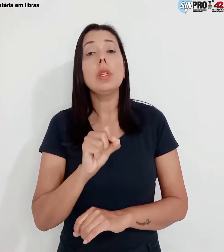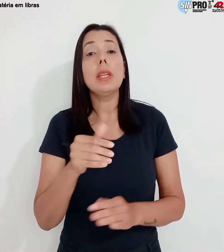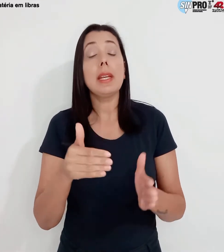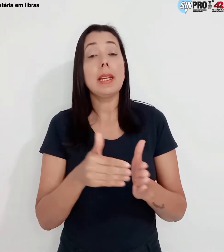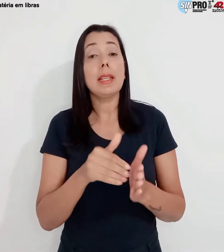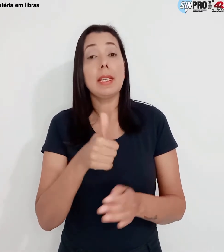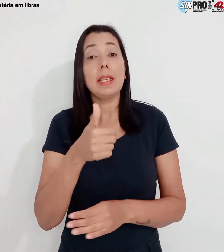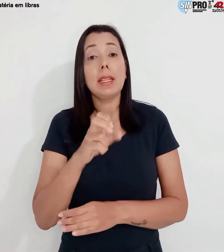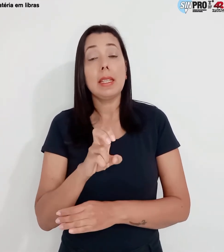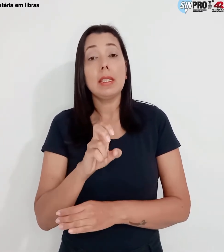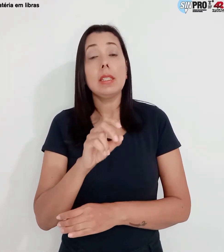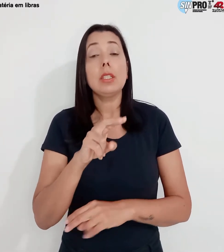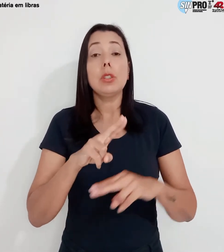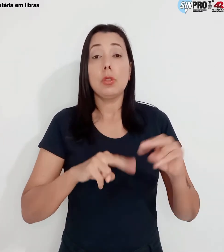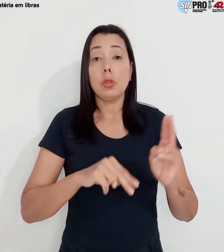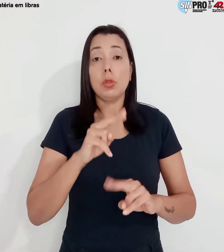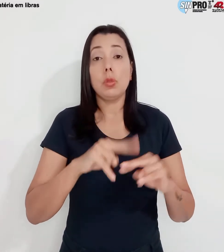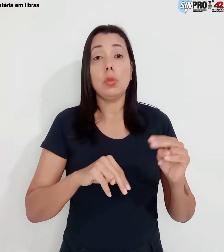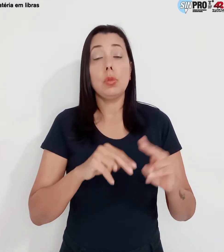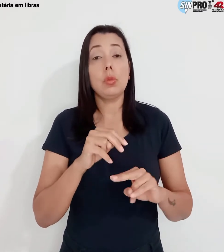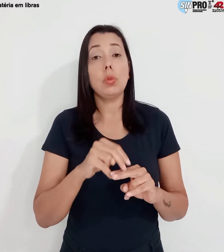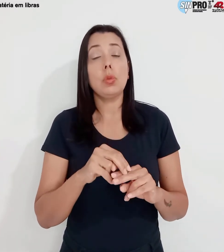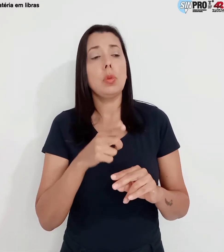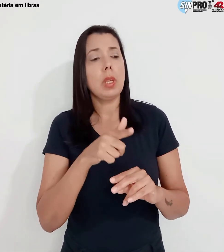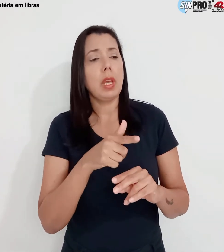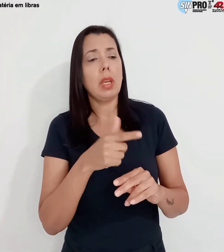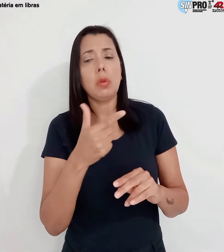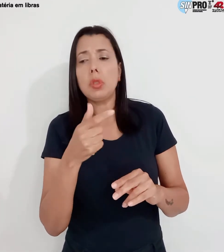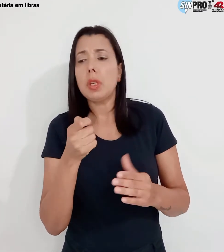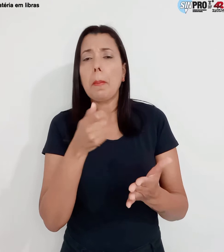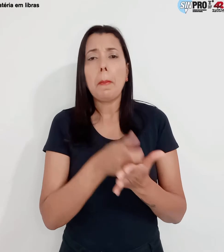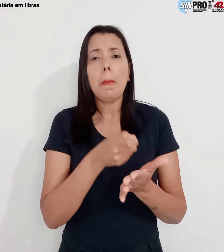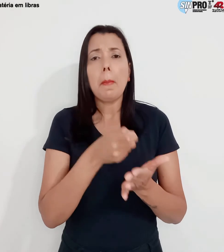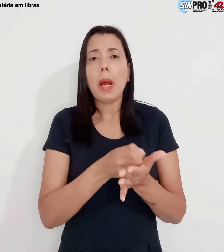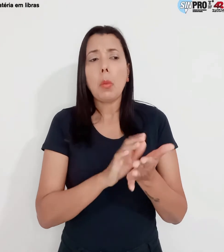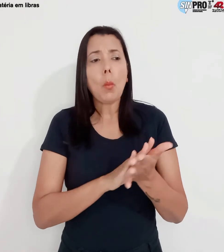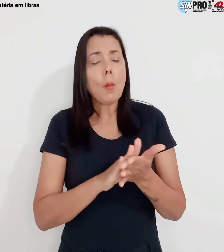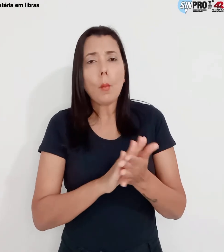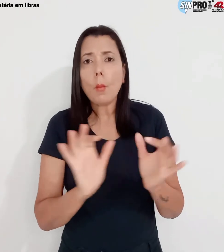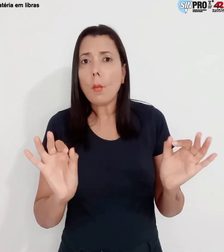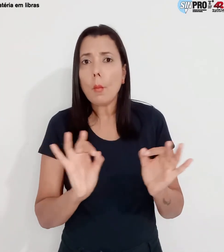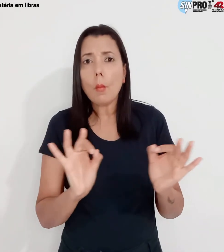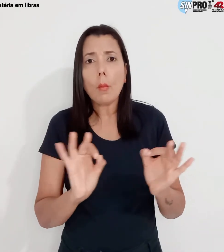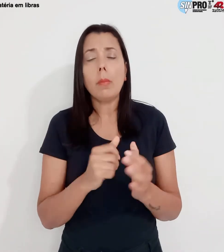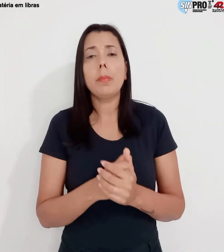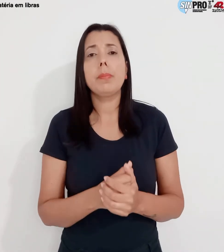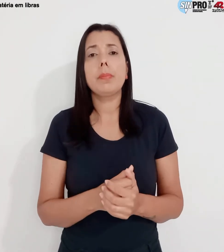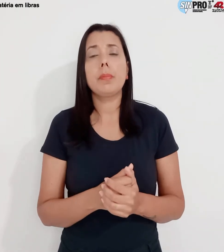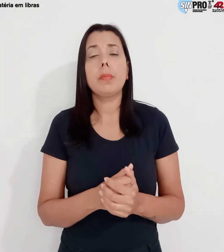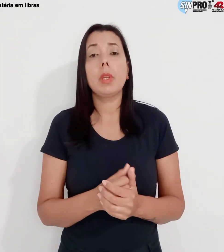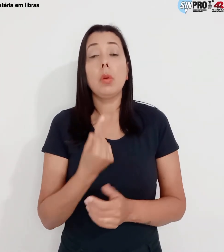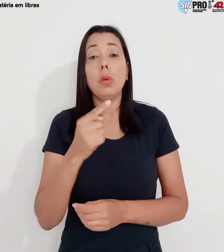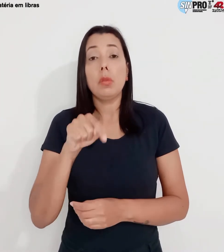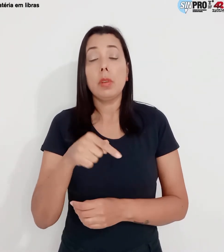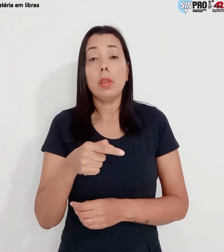até 15 de junho a pasta não havia pago nenhum centavo do